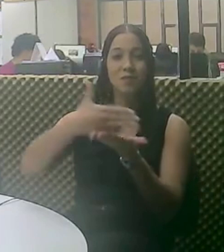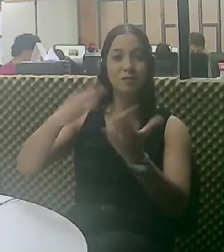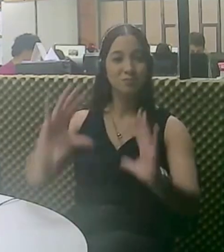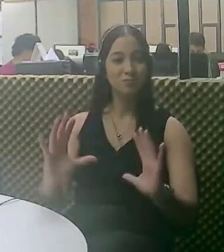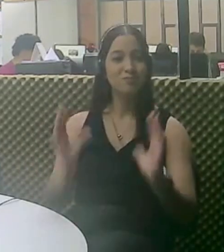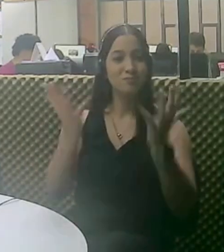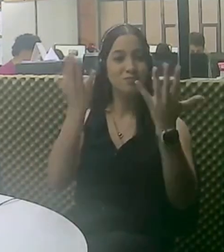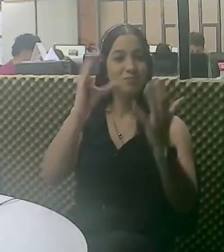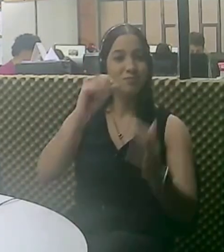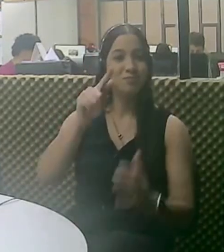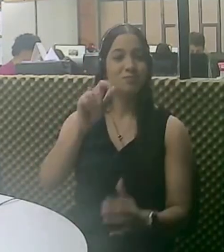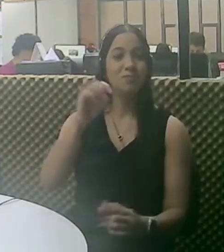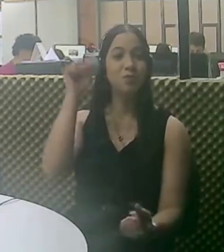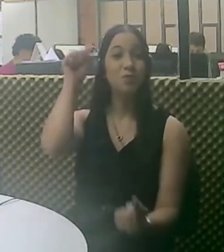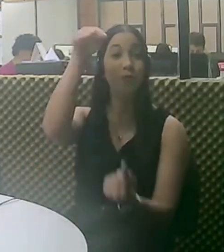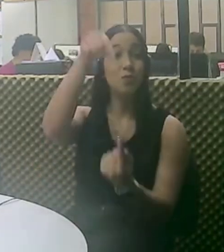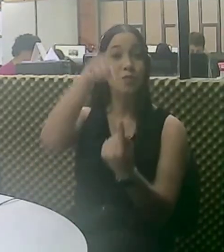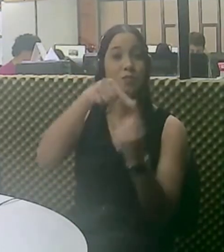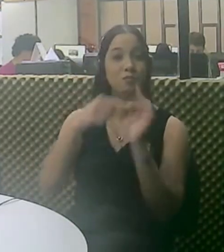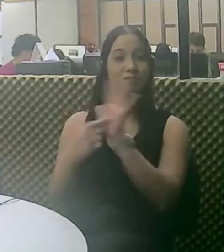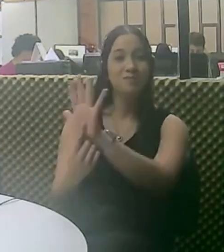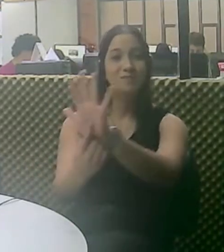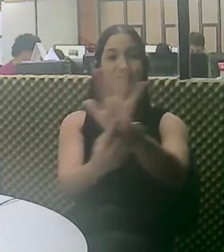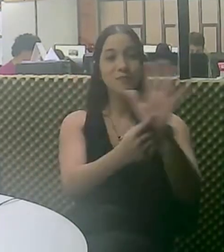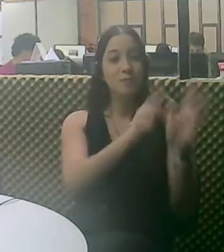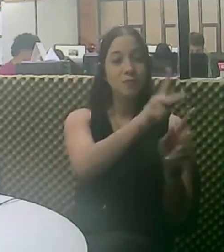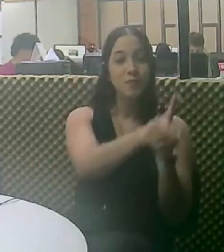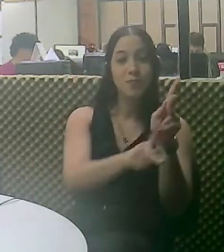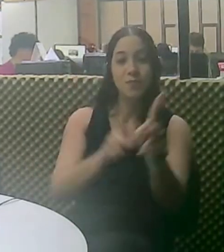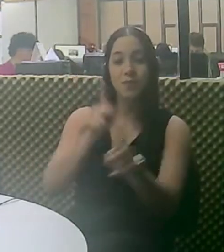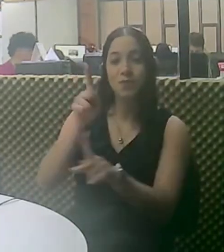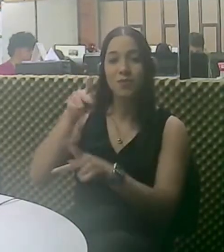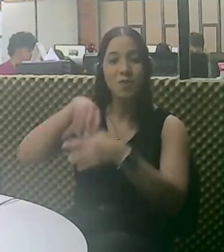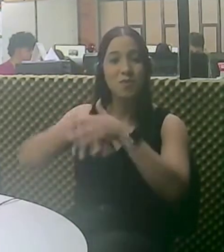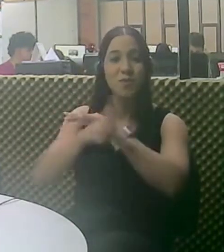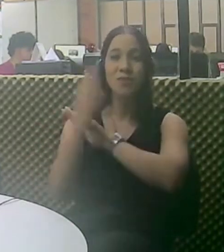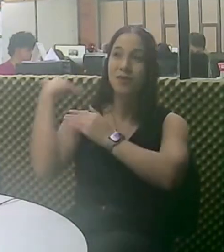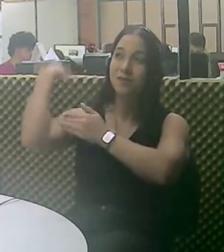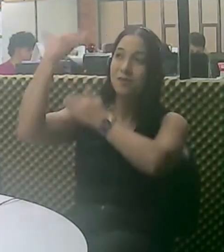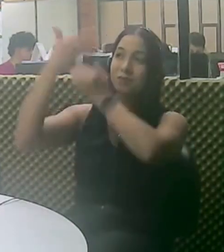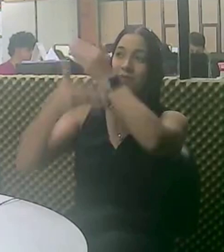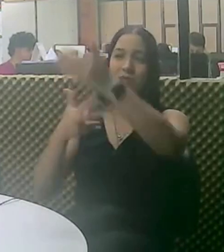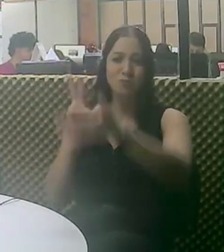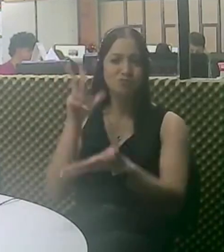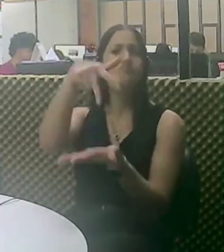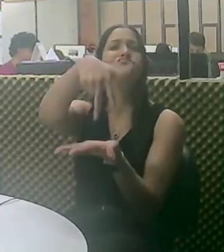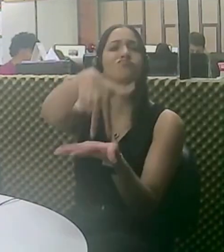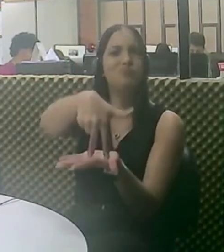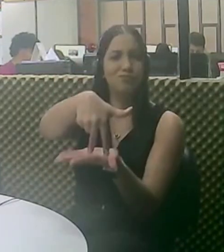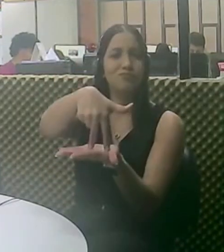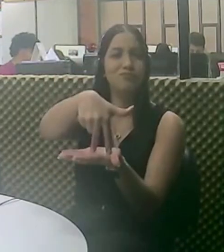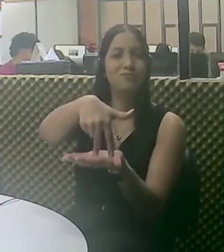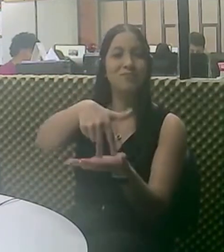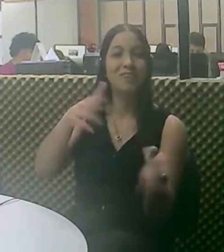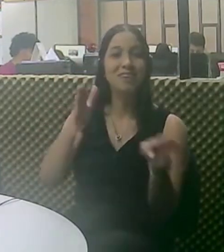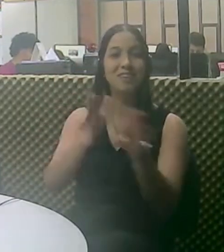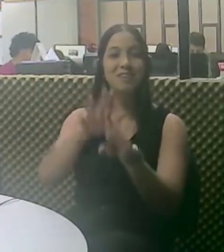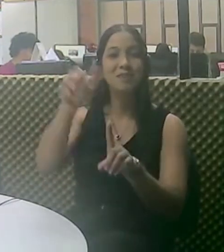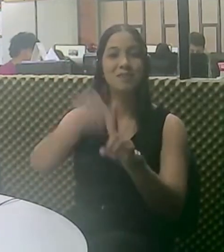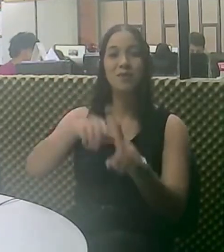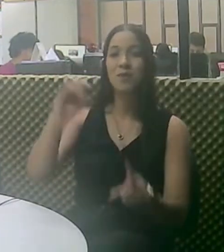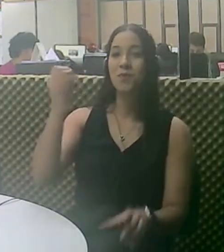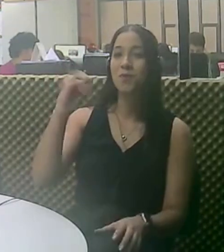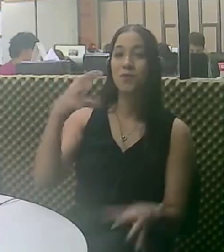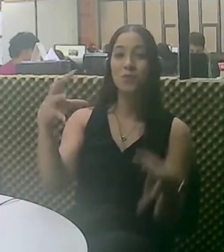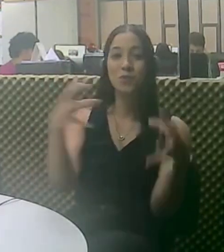do Congado e tem o objetivo de mostrar para a população que a tradição está de volta e em andamento. Até outubro, os